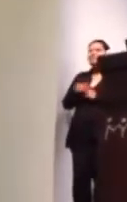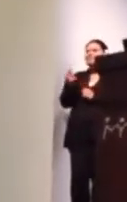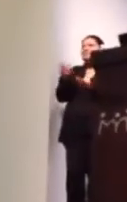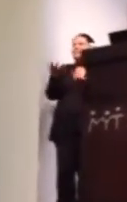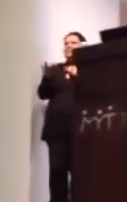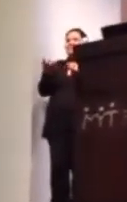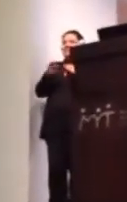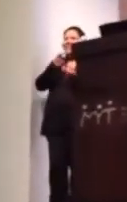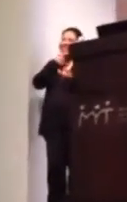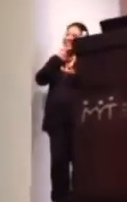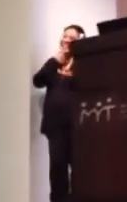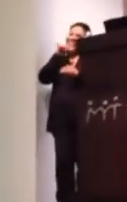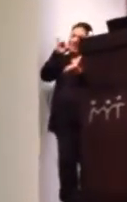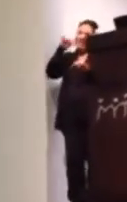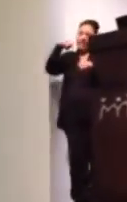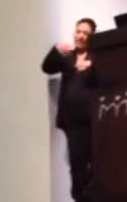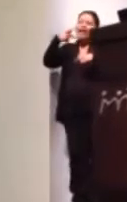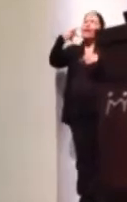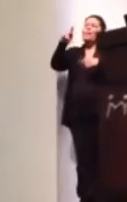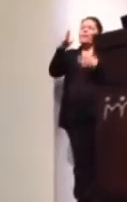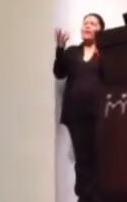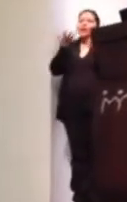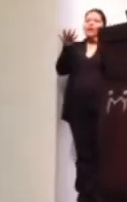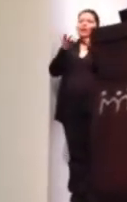Y te ríes.